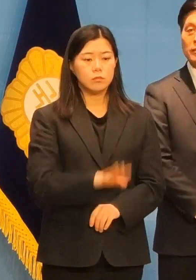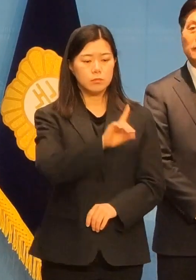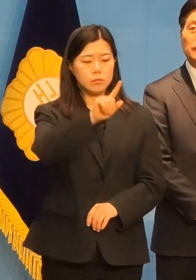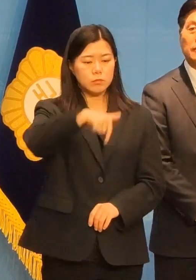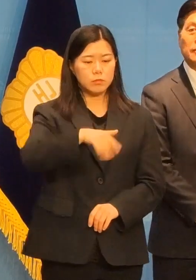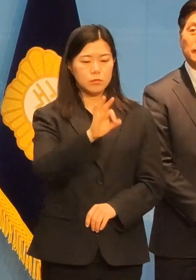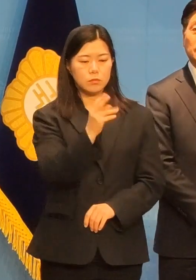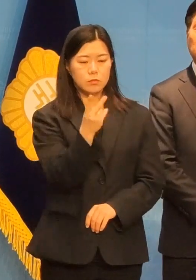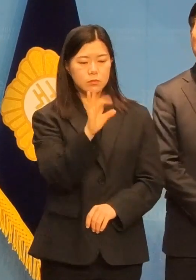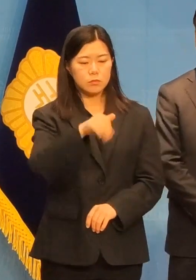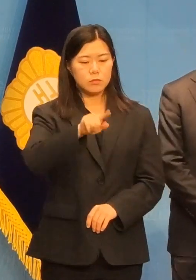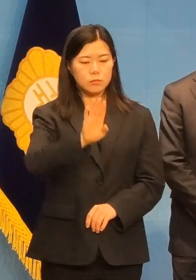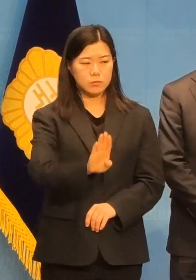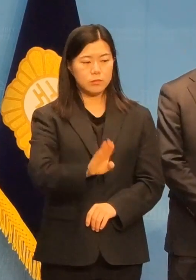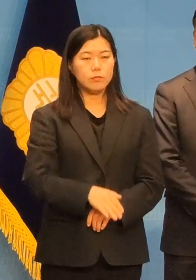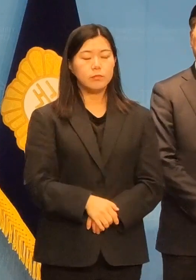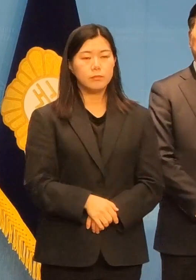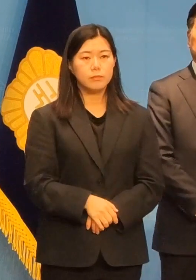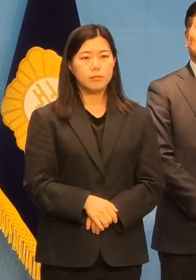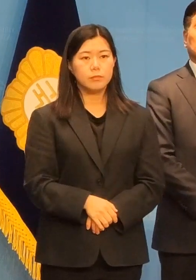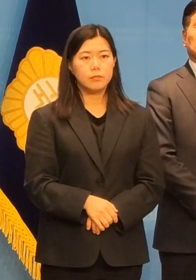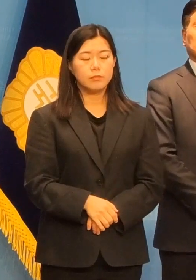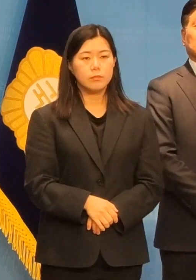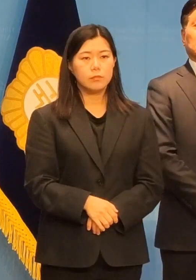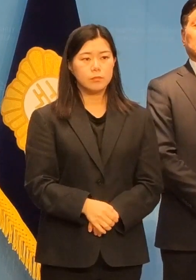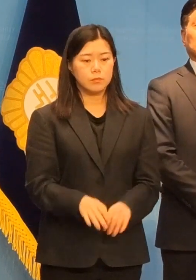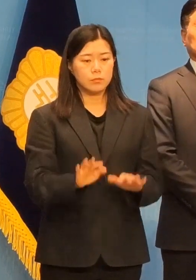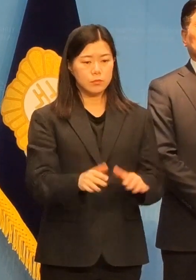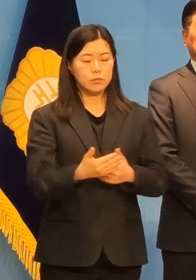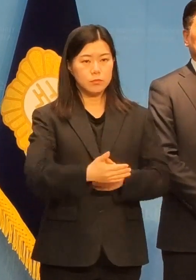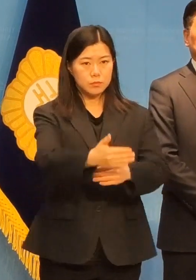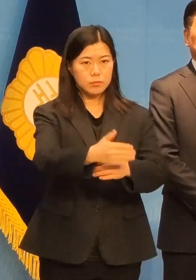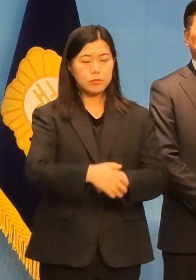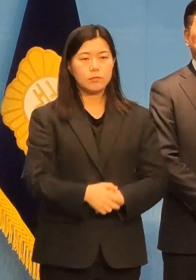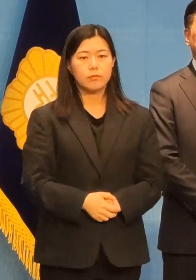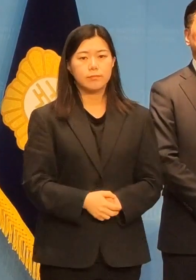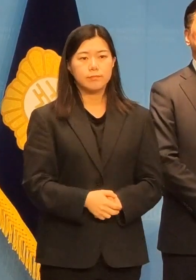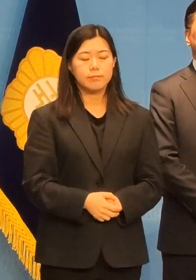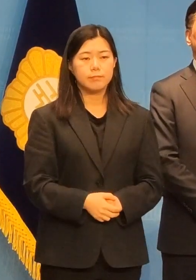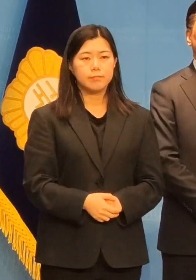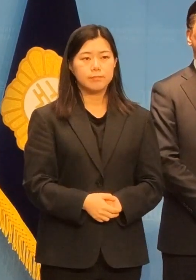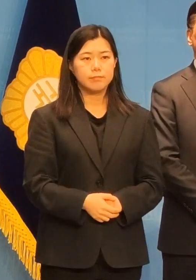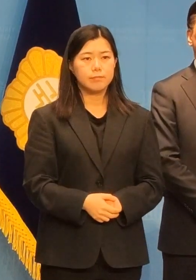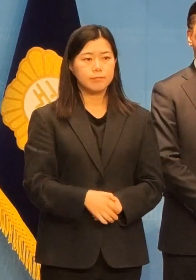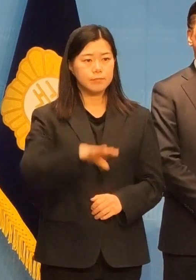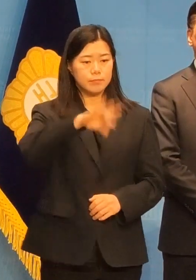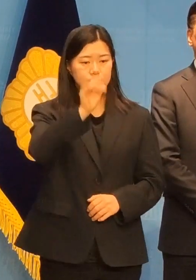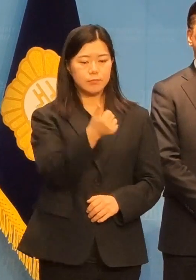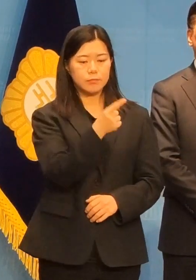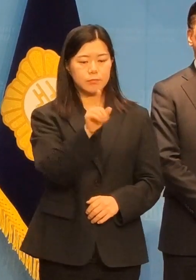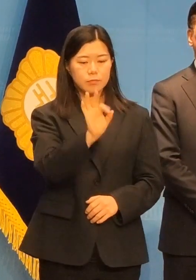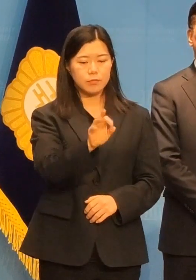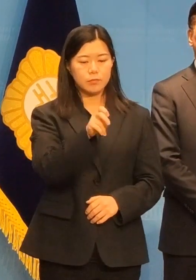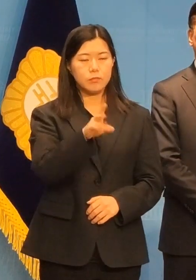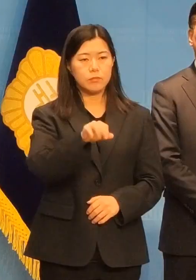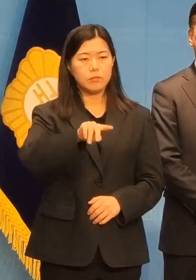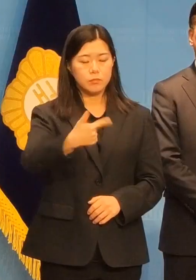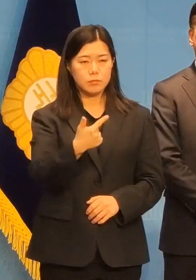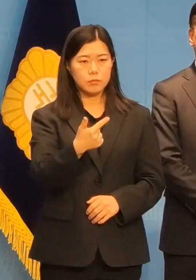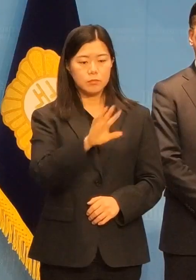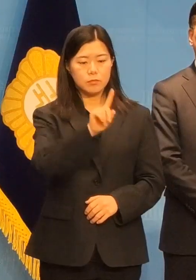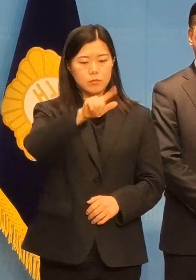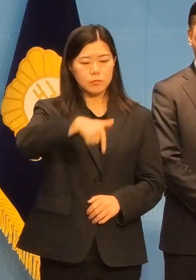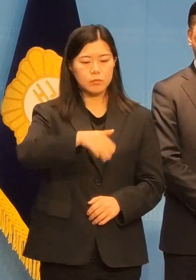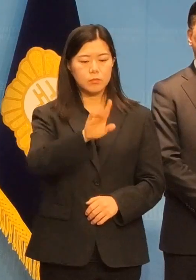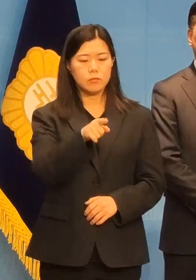박용갑 의원님 참석해 주셨습니다. 오늘 진행은 먼저 황명선 의원님과 박범계